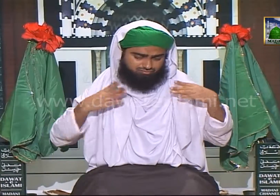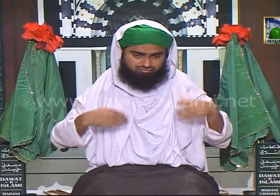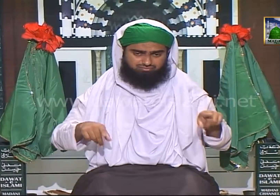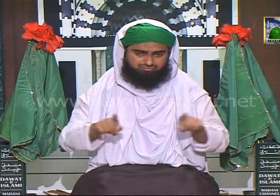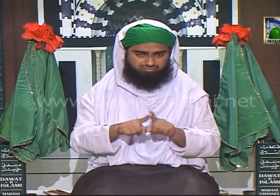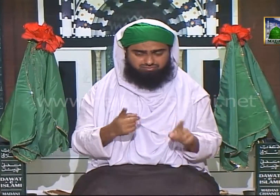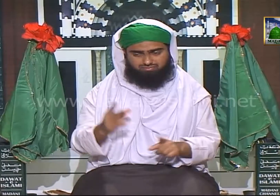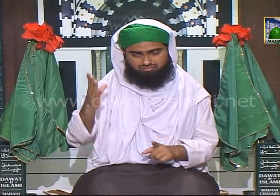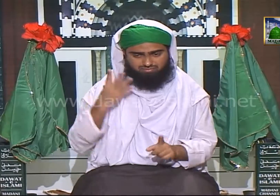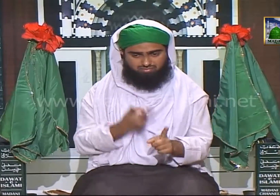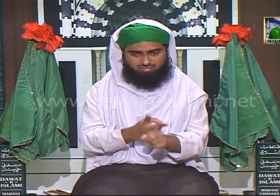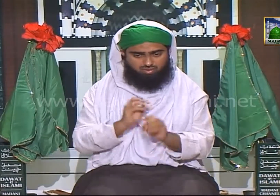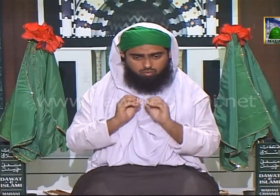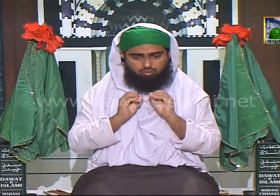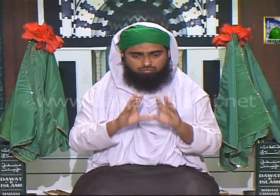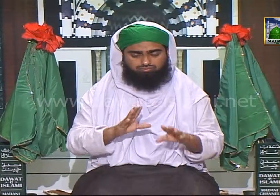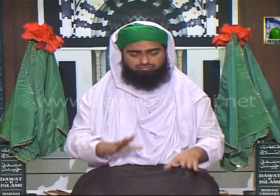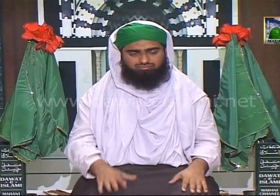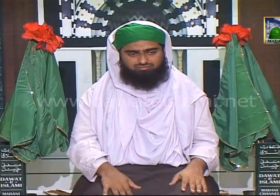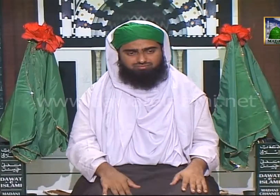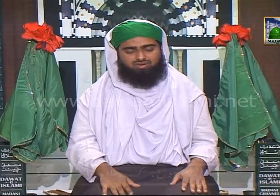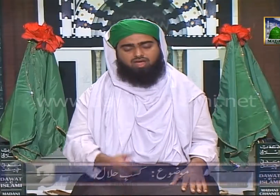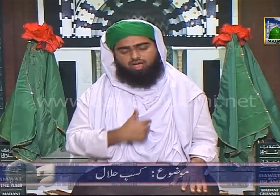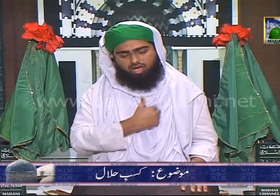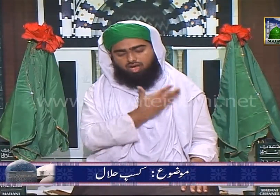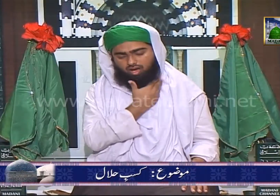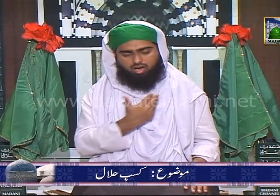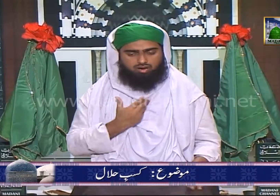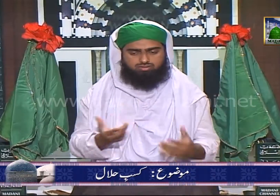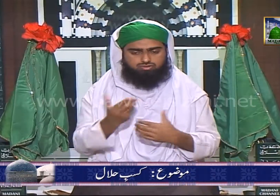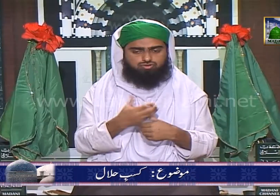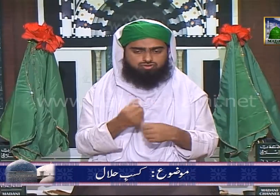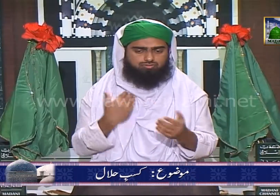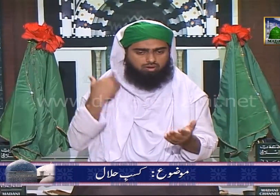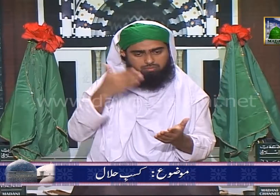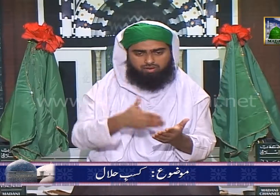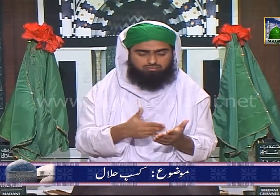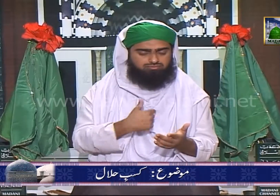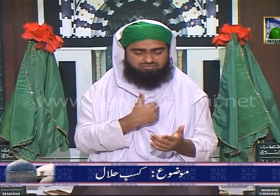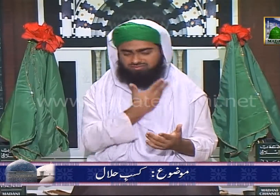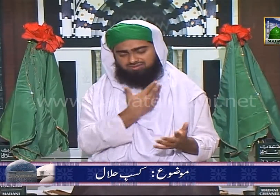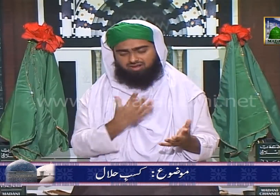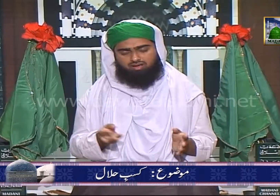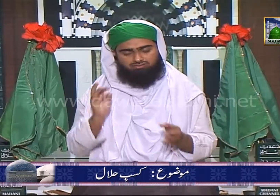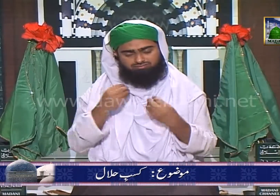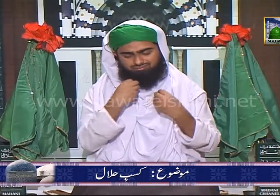کر کام کرتے رہے. اگر آپ نے غیر ذمہ داری کا ثبوت دیا کہ موڈ ہوا تو اجتماع میں آ گئے، موڈ نہیں ہوا تو نہیں آئے،